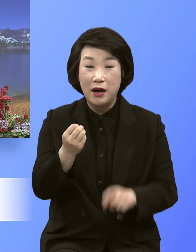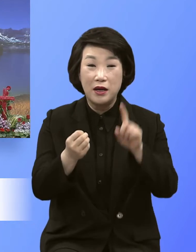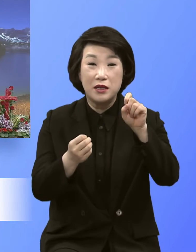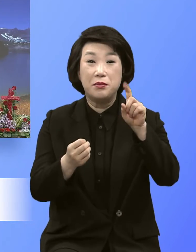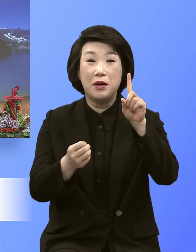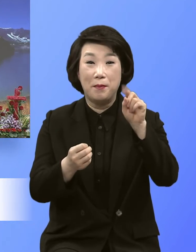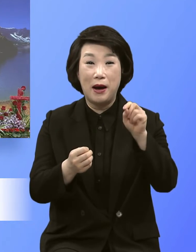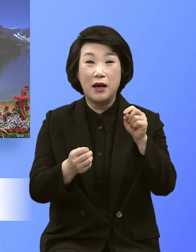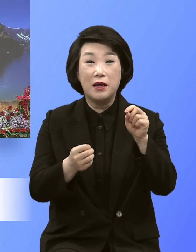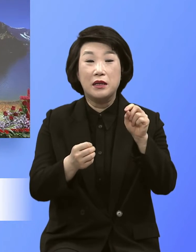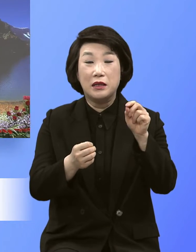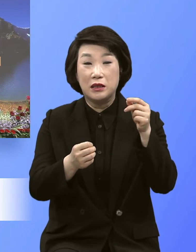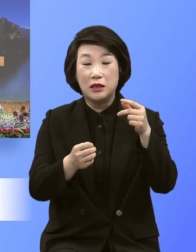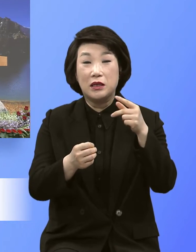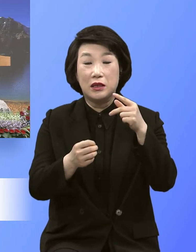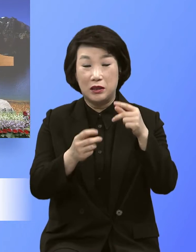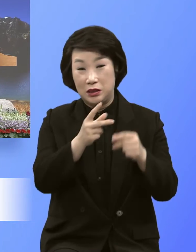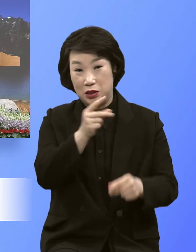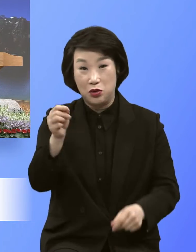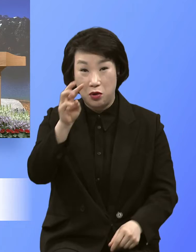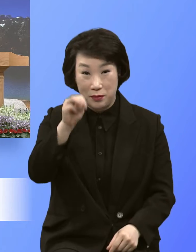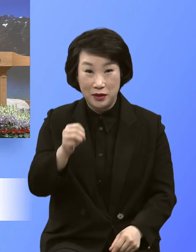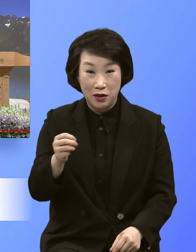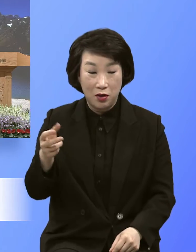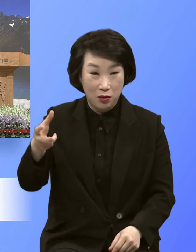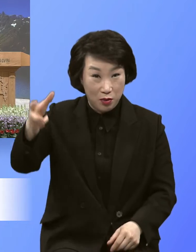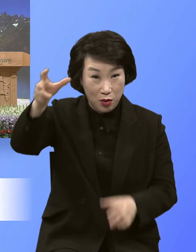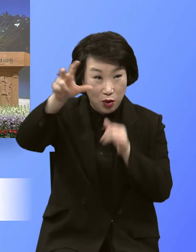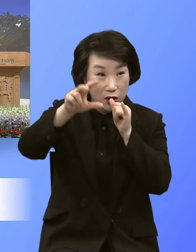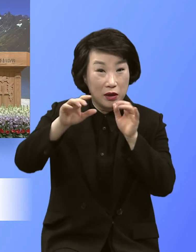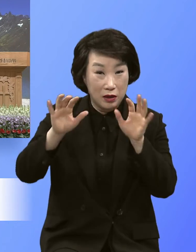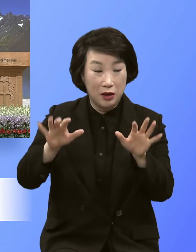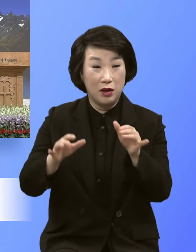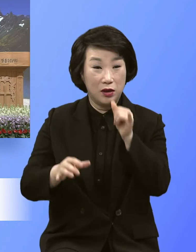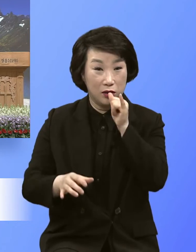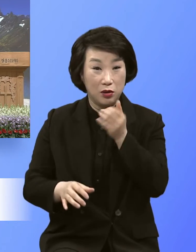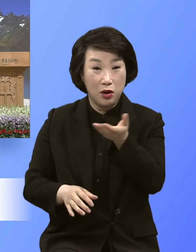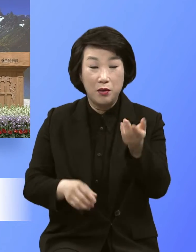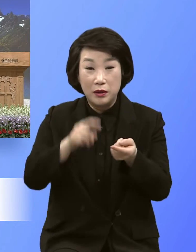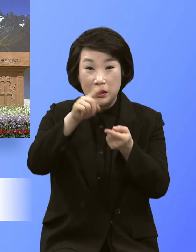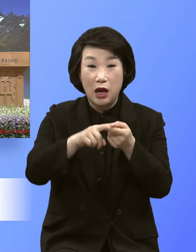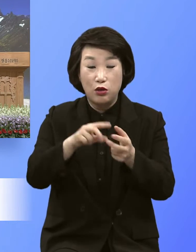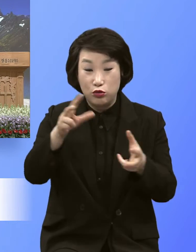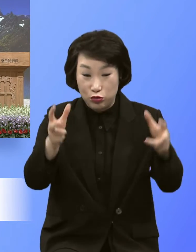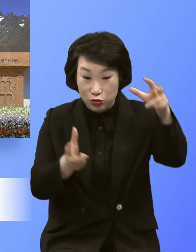11만 킬로를 달려갑니다. 그렇게 가지 않으면